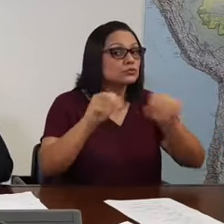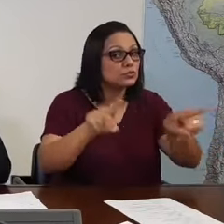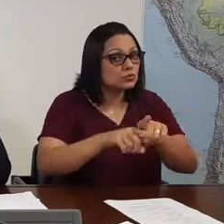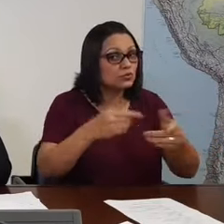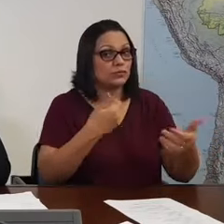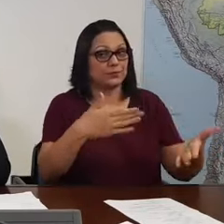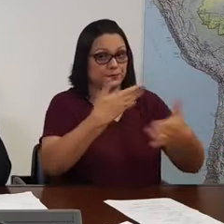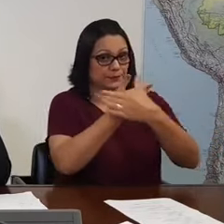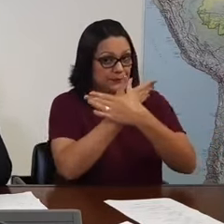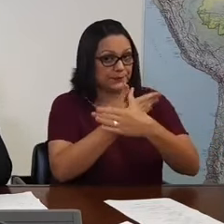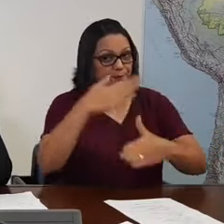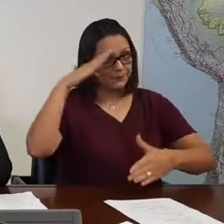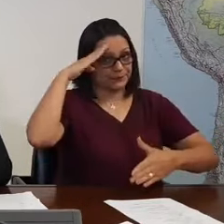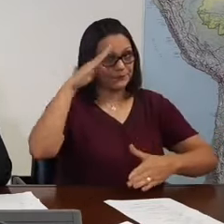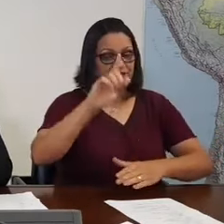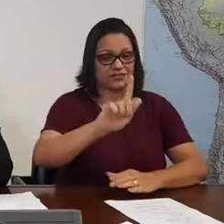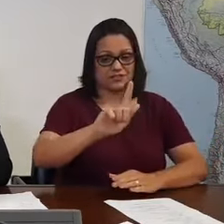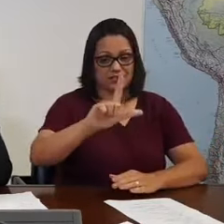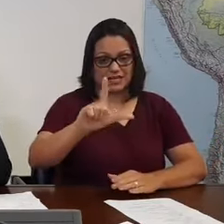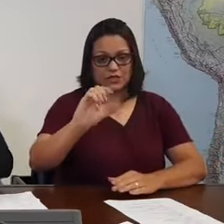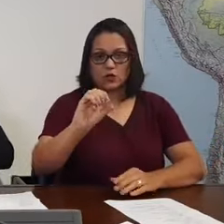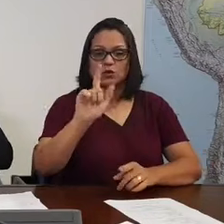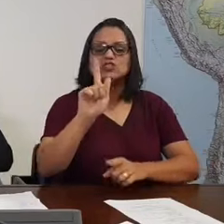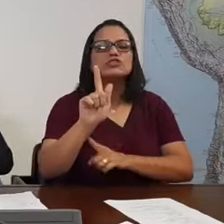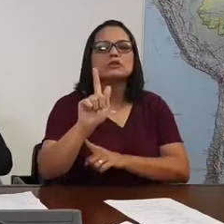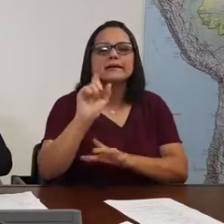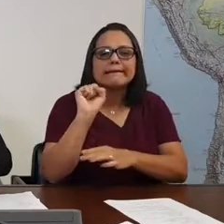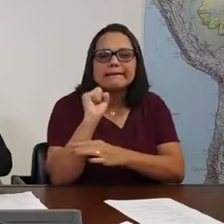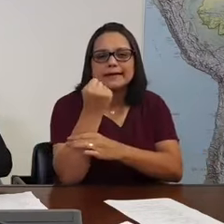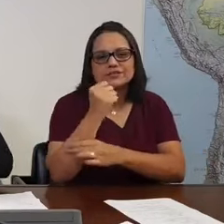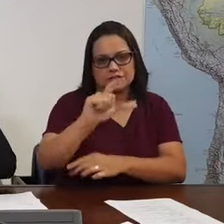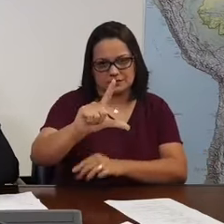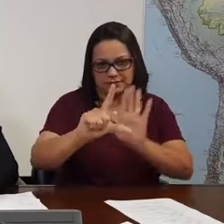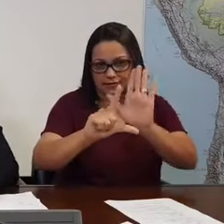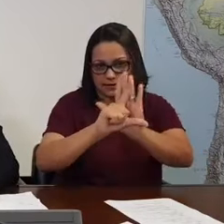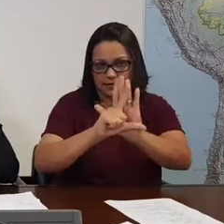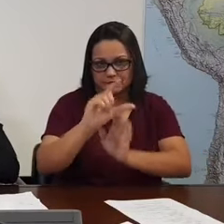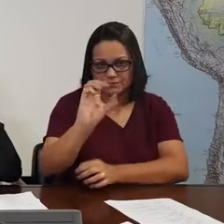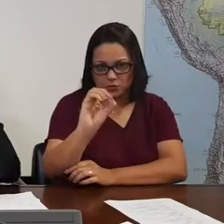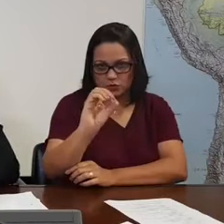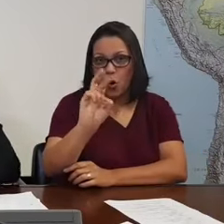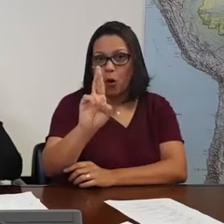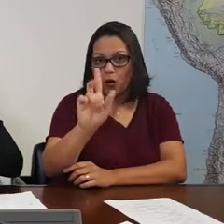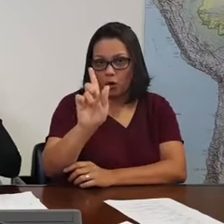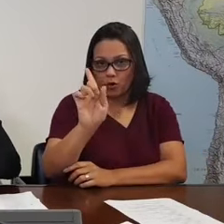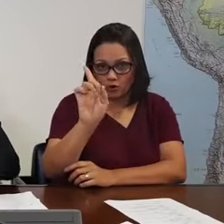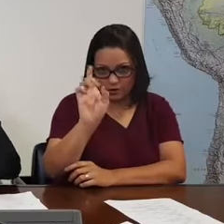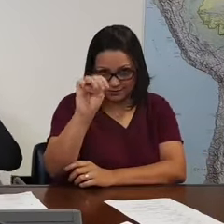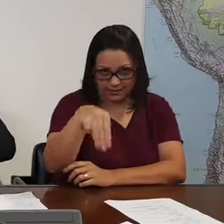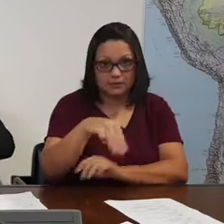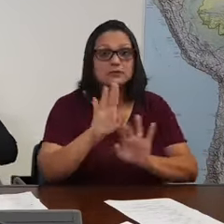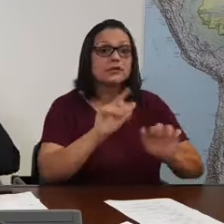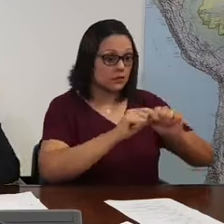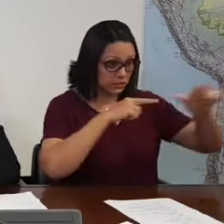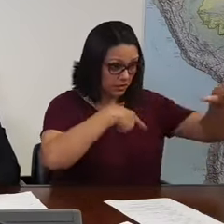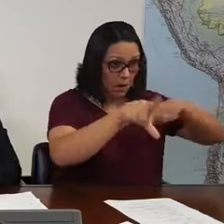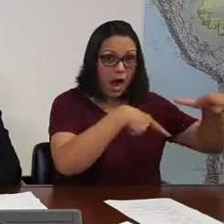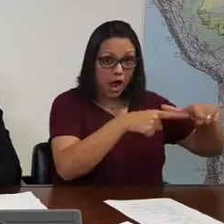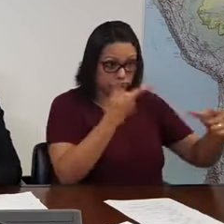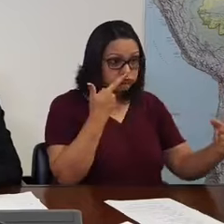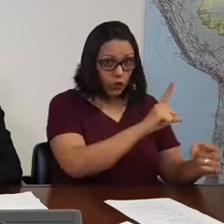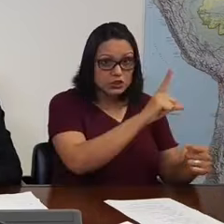chamada Missões GLO, Garantia da Lei e da Ordem. O integrante das Forças Armadas, a mesma coisa, cumpriu a missão, ele